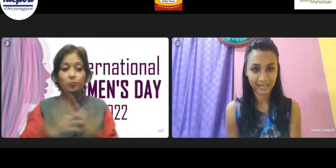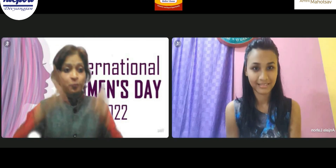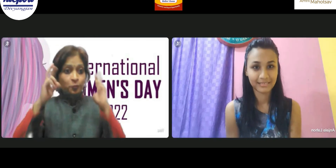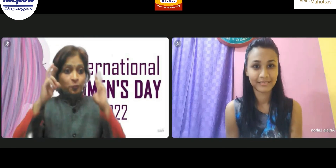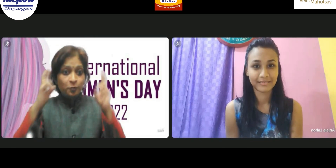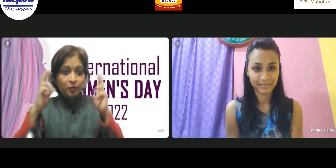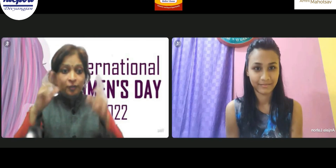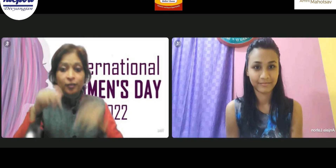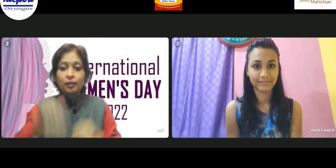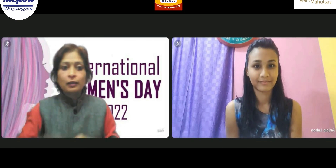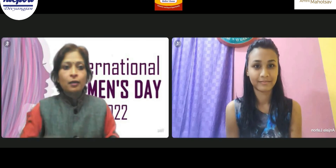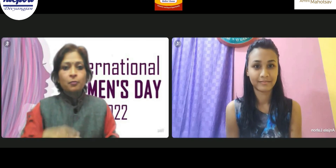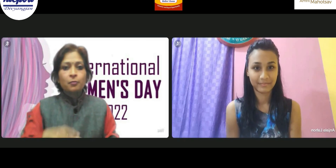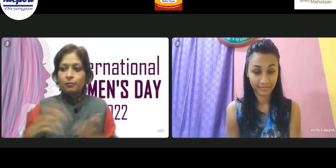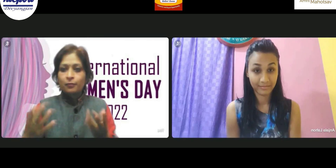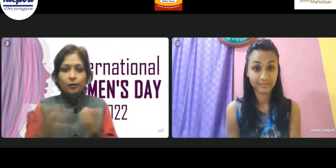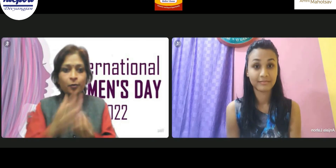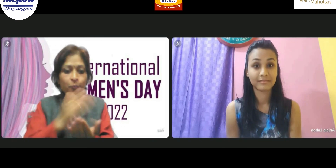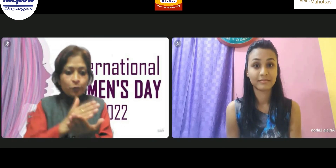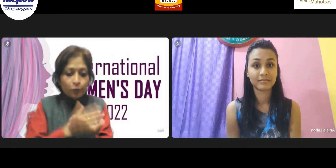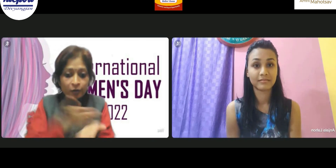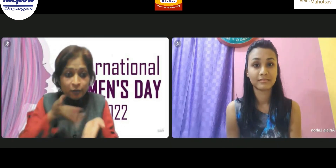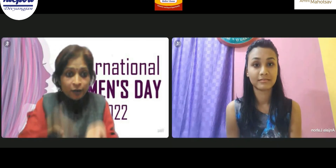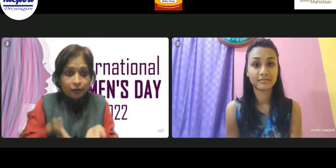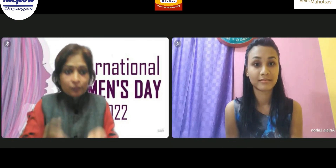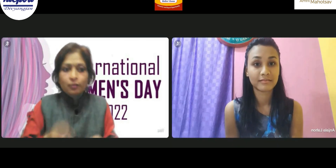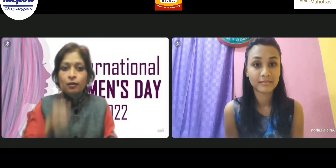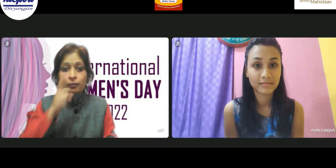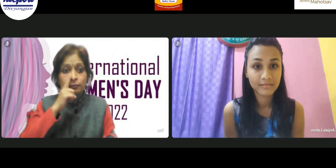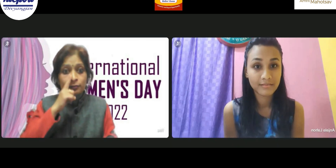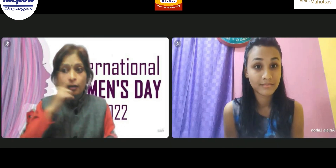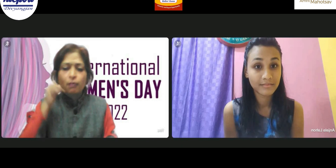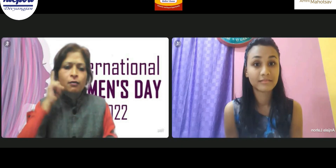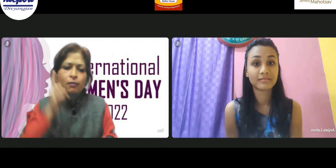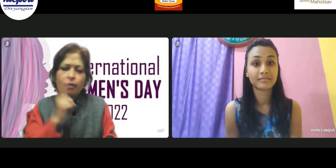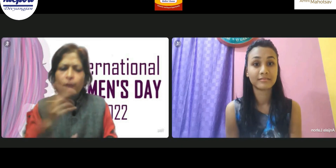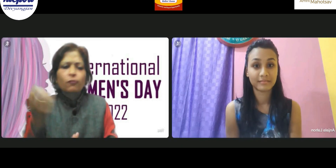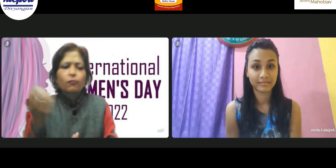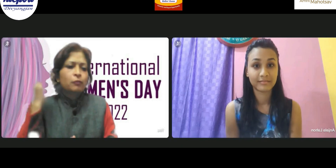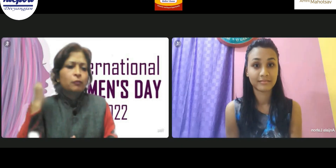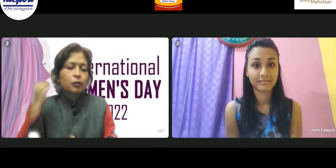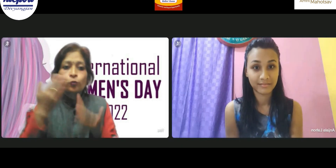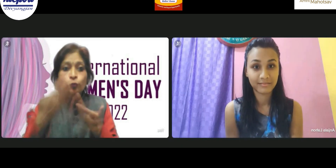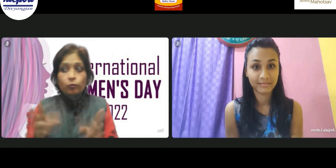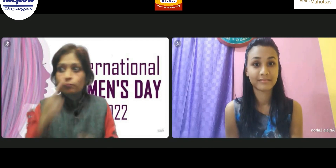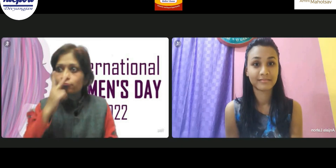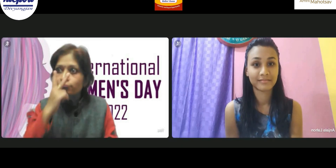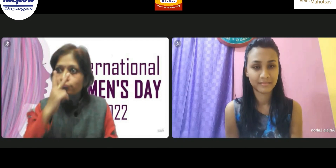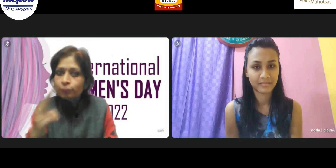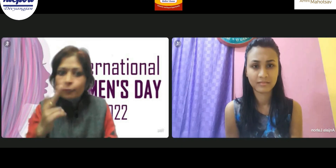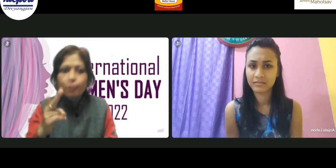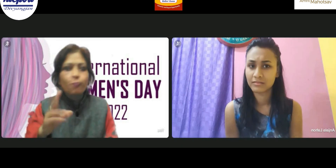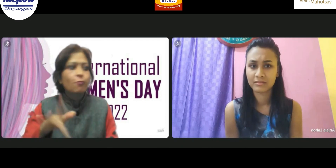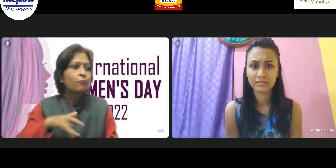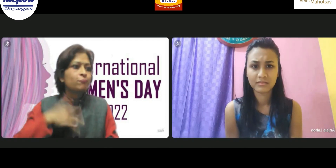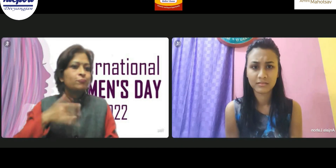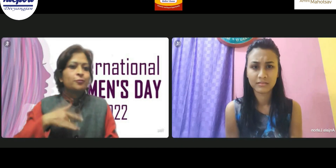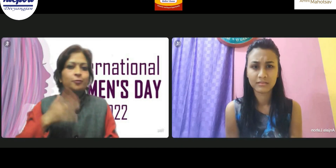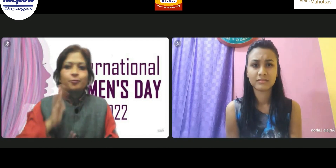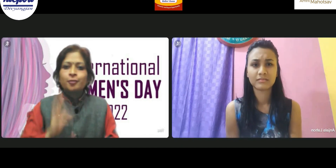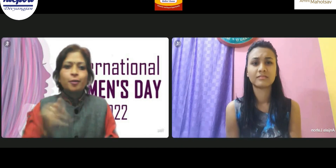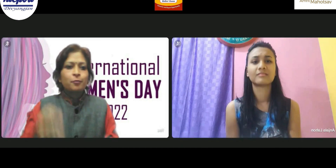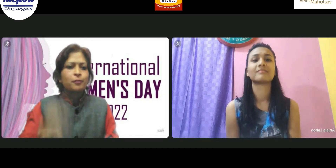बहुत गौरवान्वित महसूस कर रही हूँ। और मैं आशा करती हूँ कि इस प्रोग्राम को देखने के बाद जितनी भी